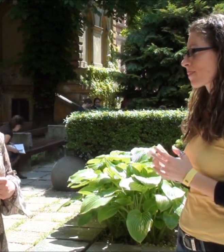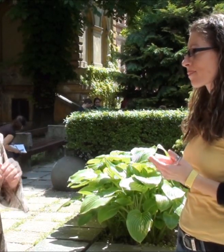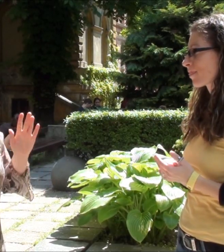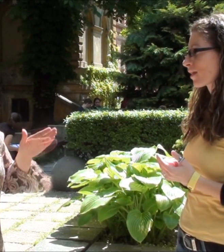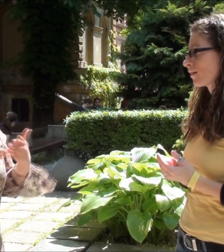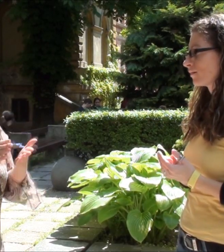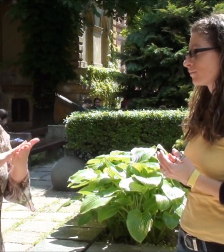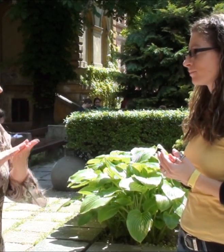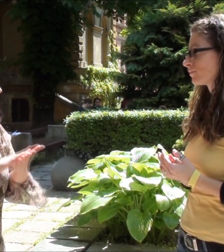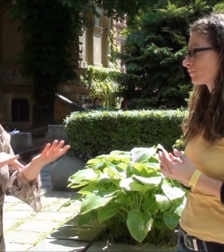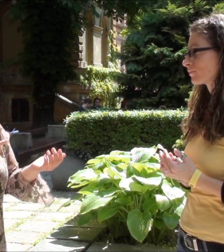érdekes